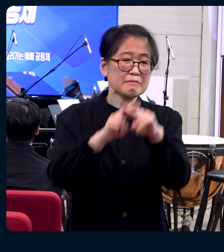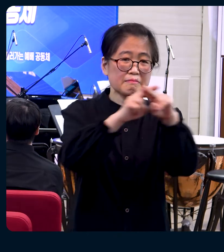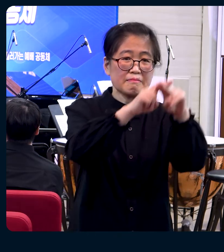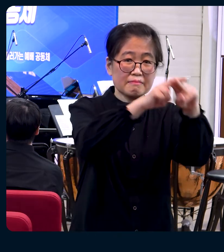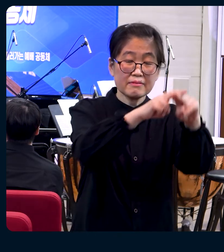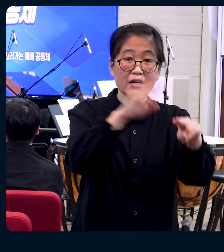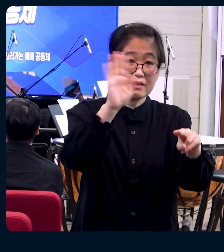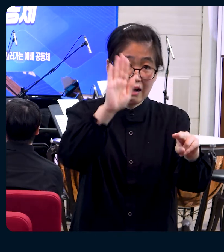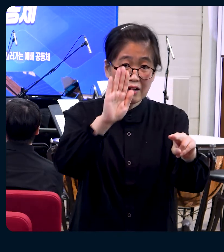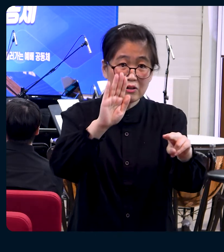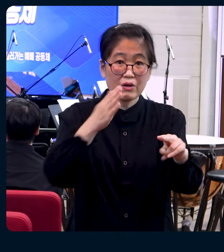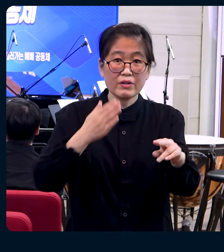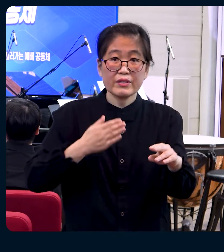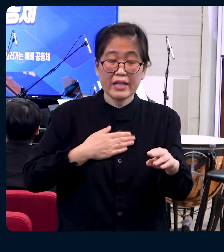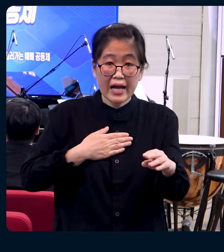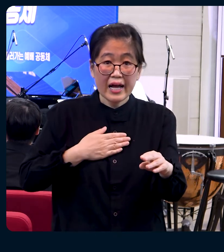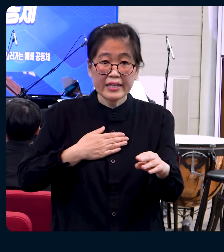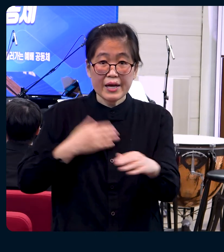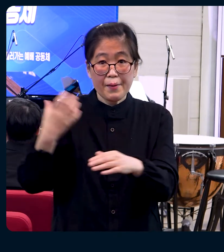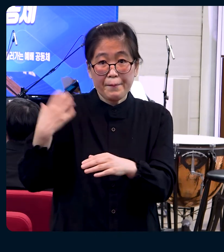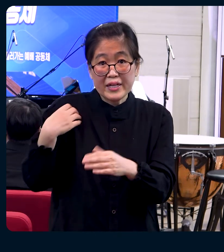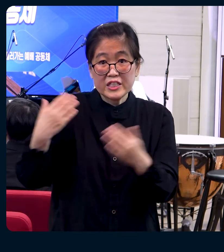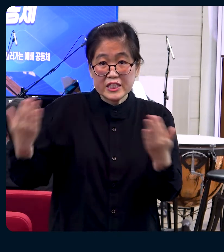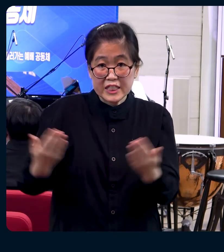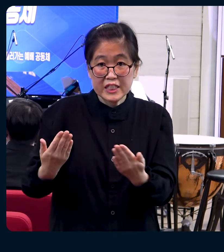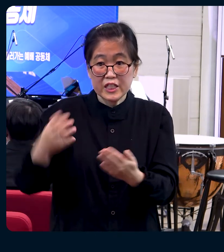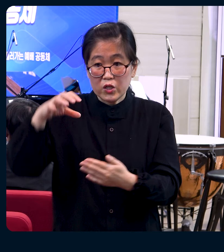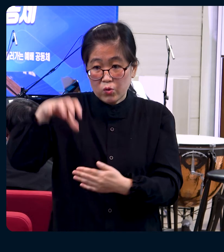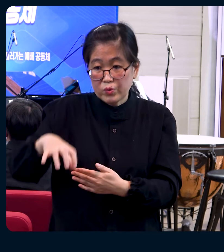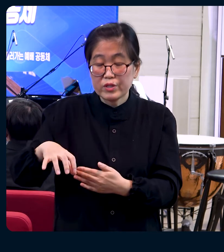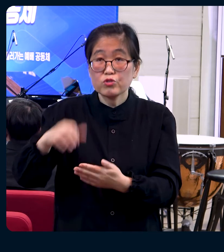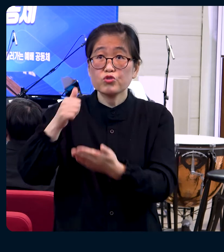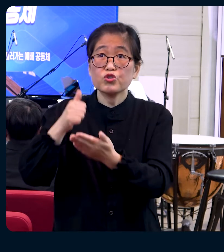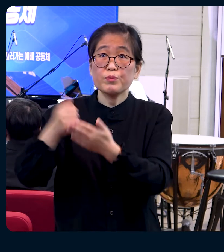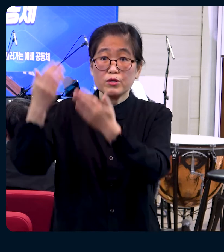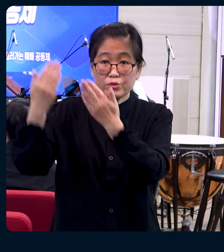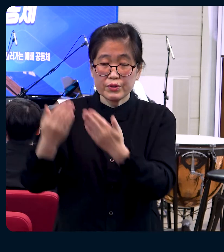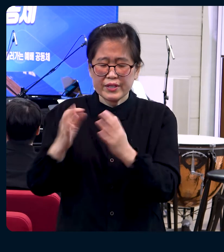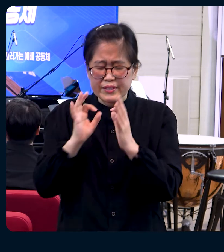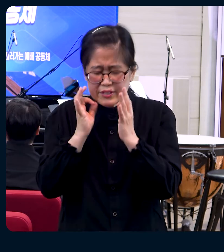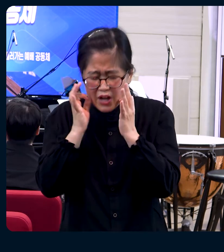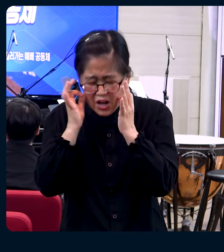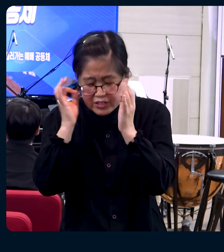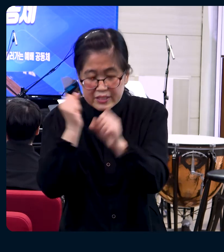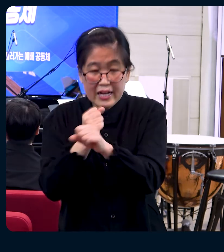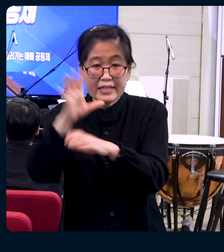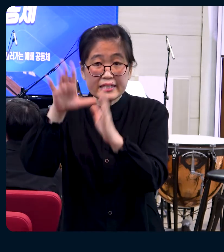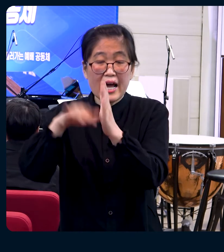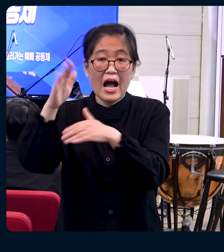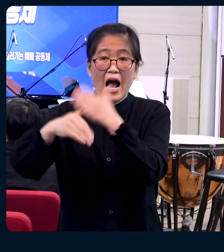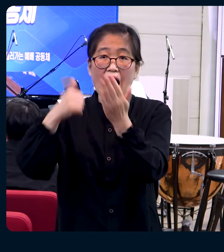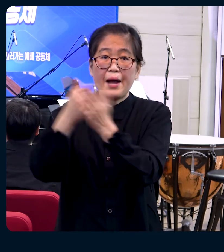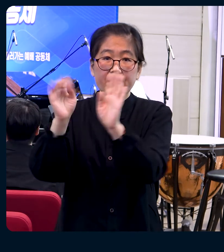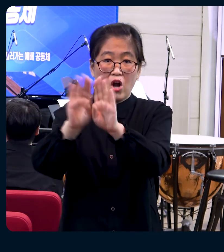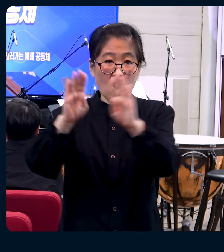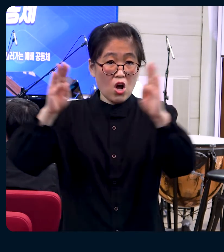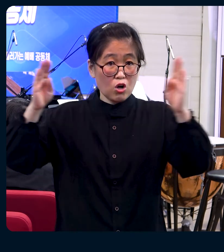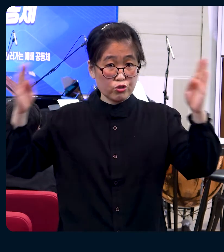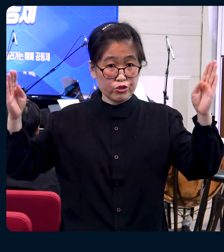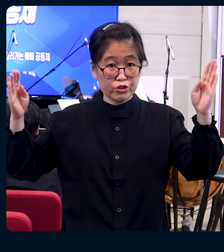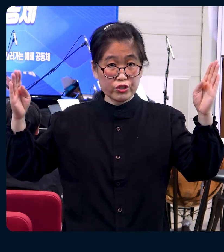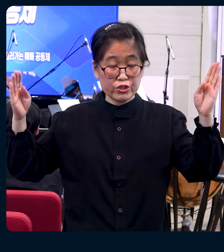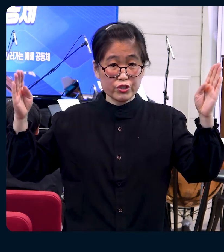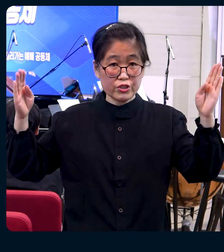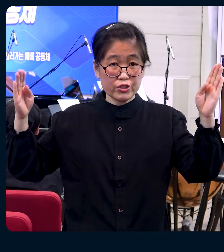치며 사는 게 아니라 오늘 나에게 맡겨진 일터에서 주님 의지하면서 성실히 살아갈 때